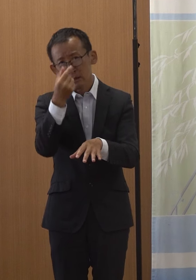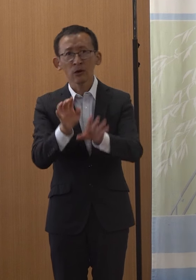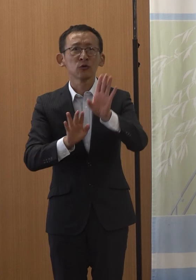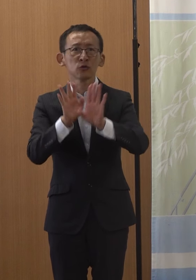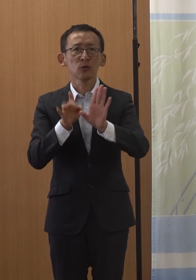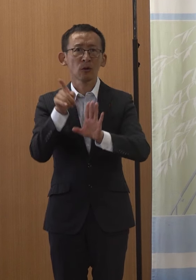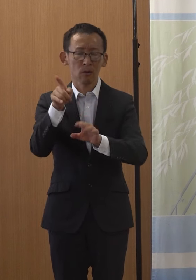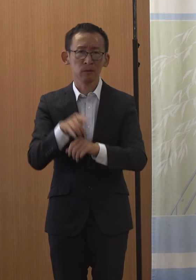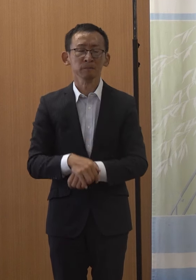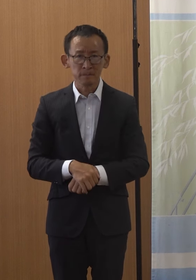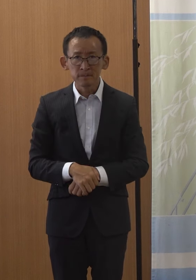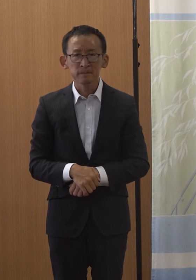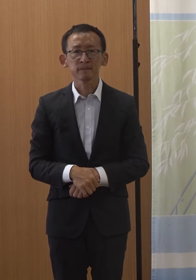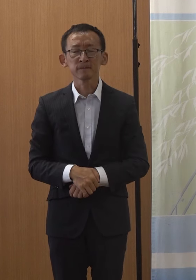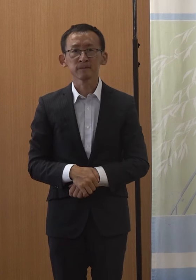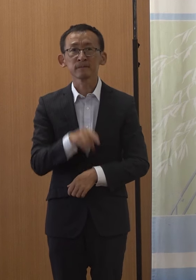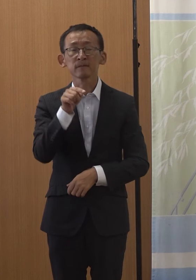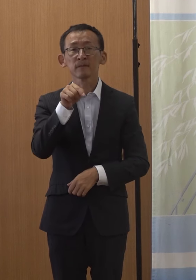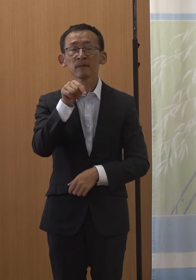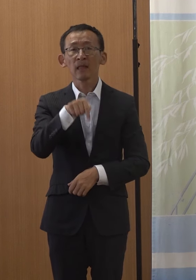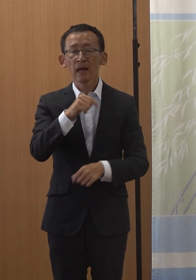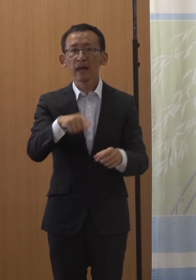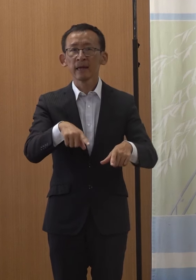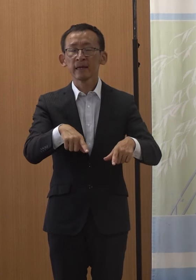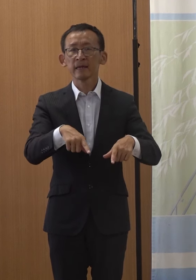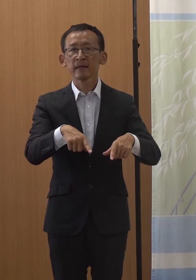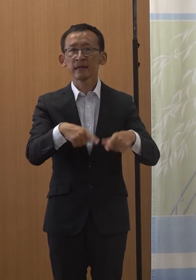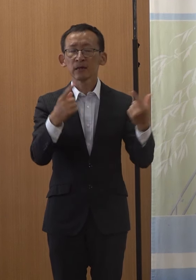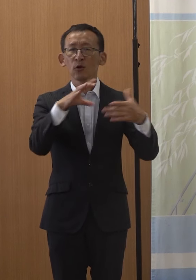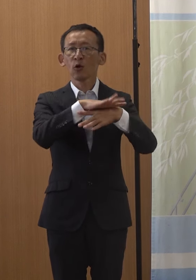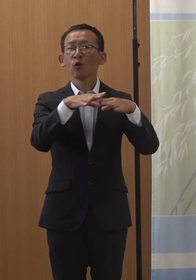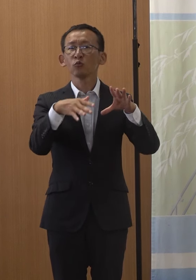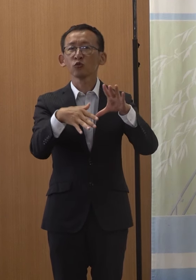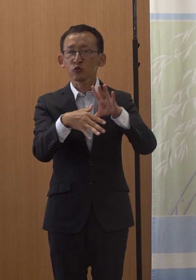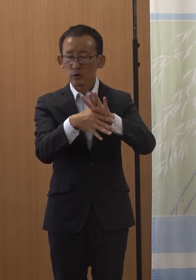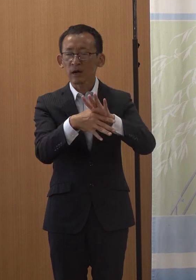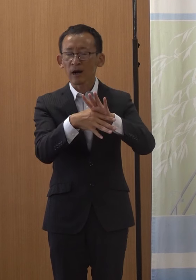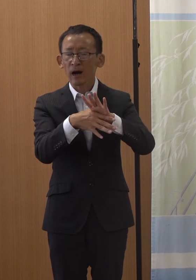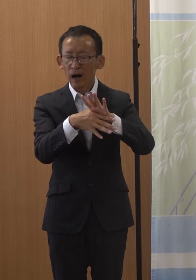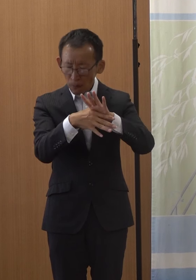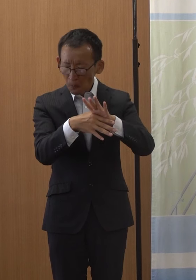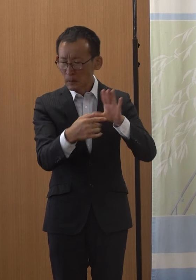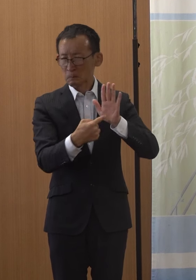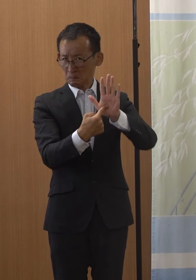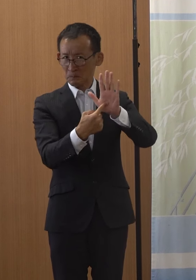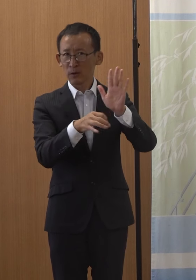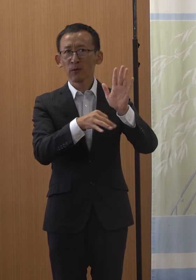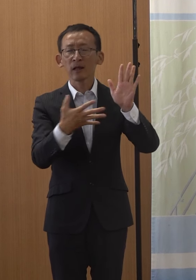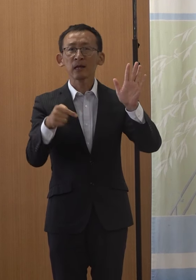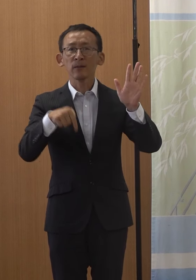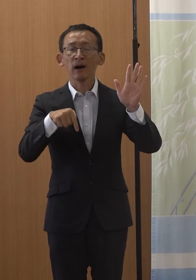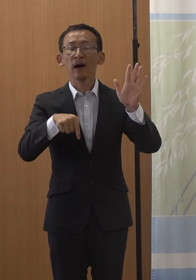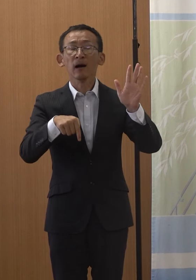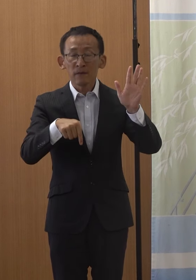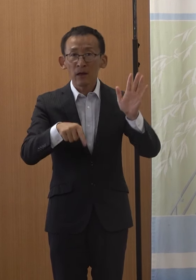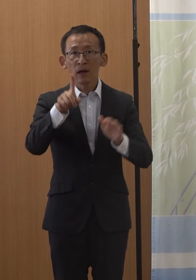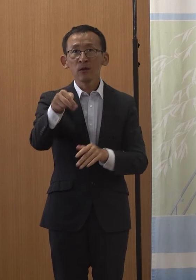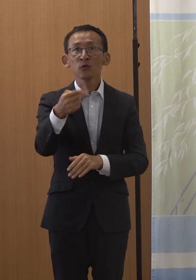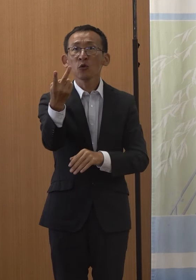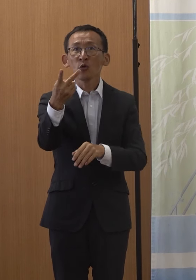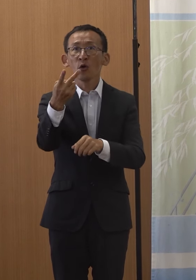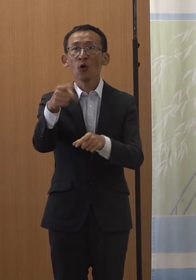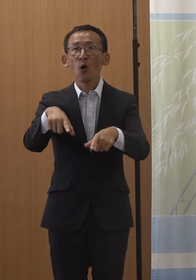そういった中で、木の文化都市を進めていくという金沢にあって、この能登の木